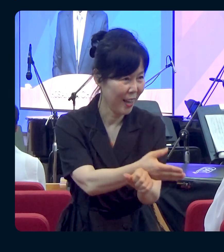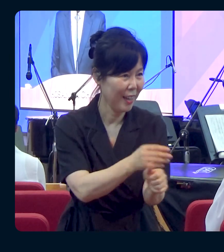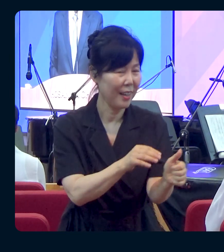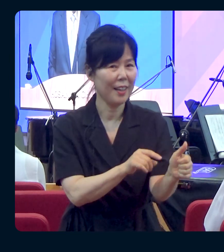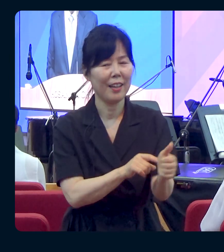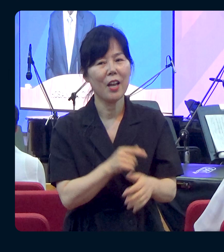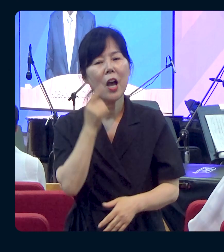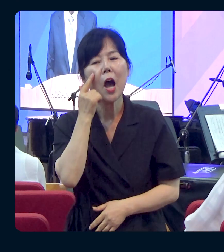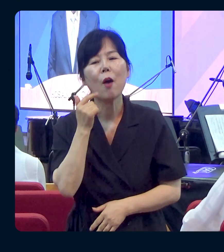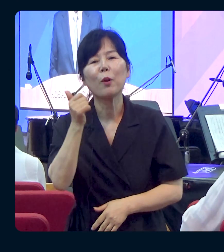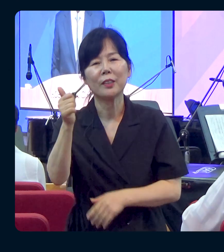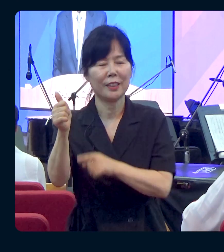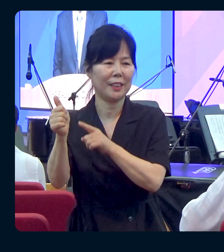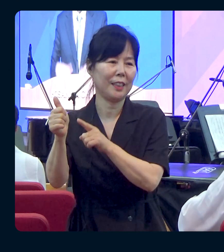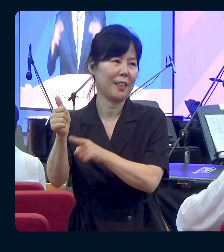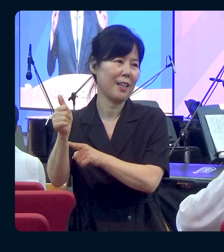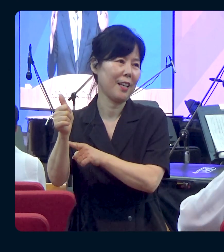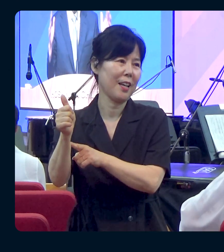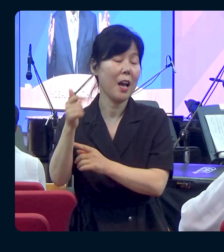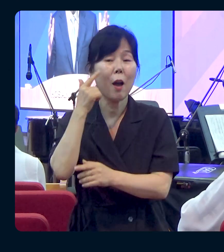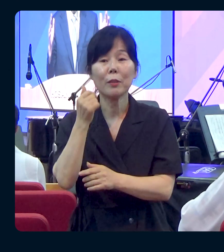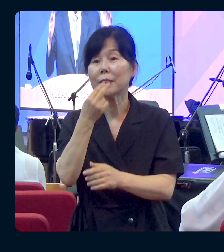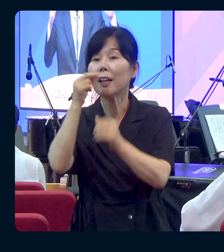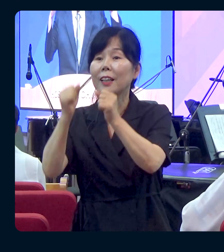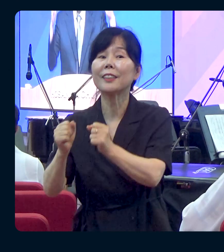밑에 신하에게 얘기합니다.